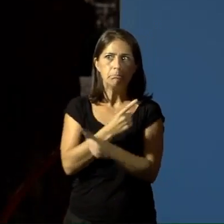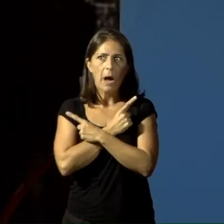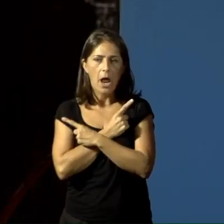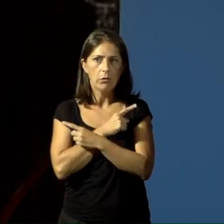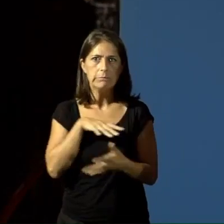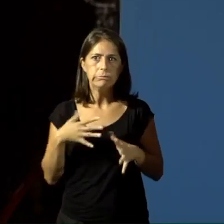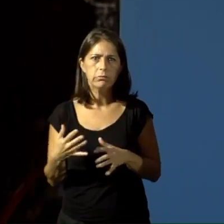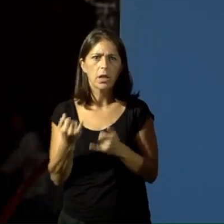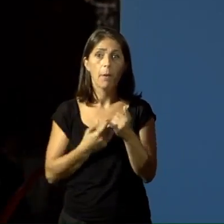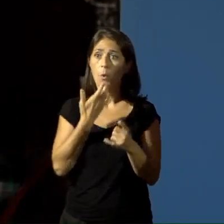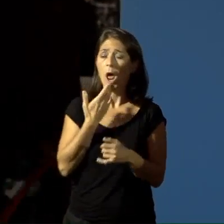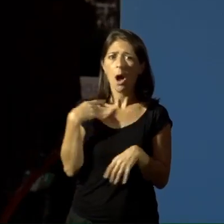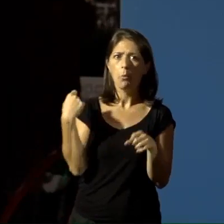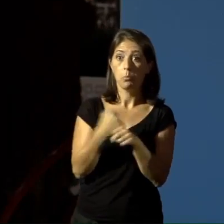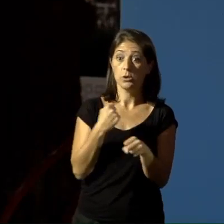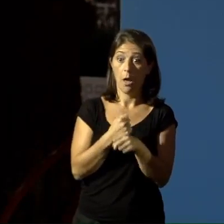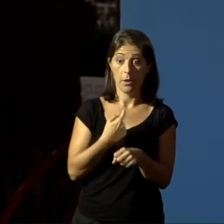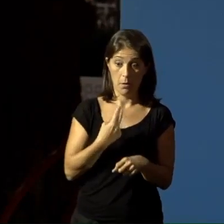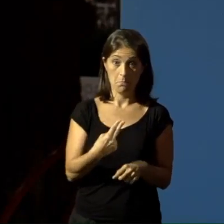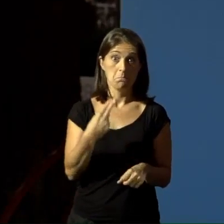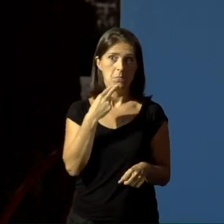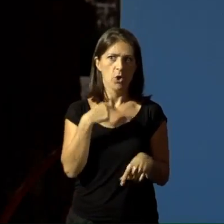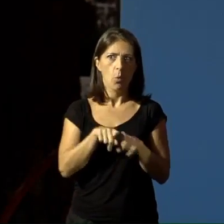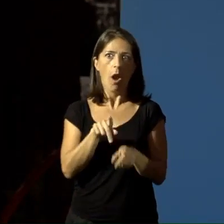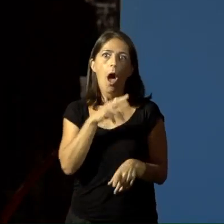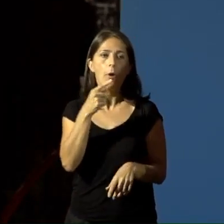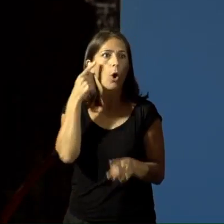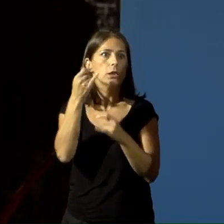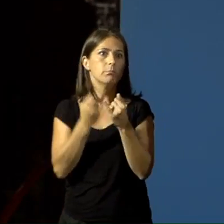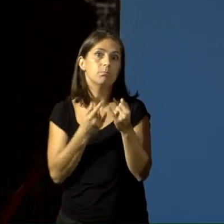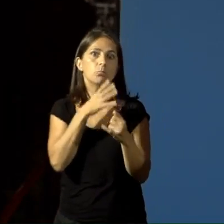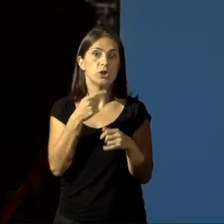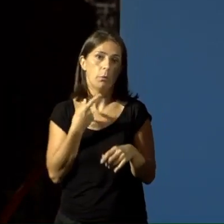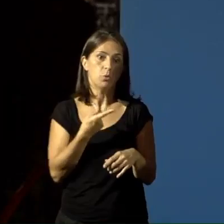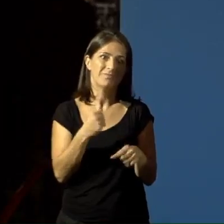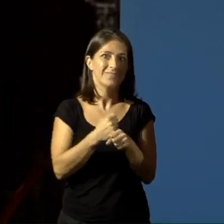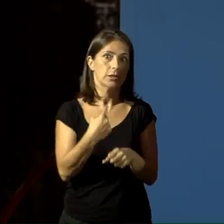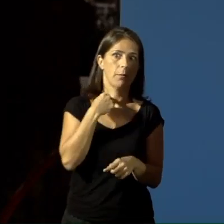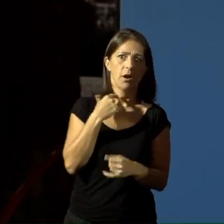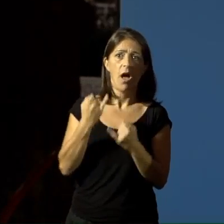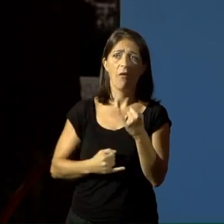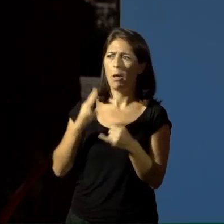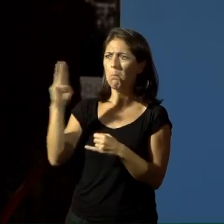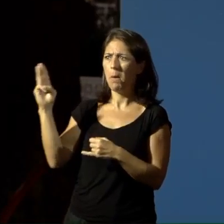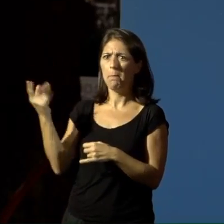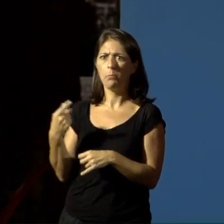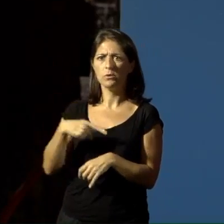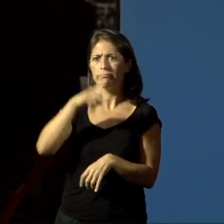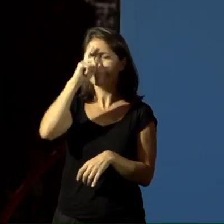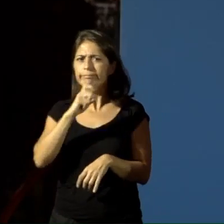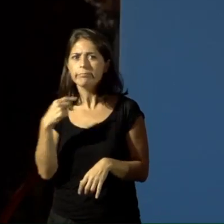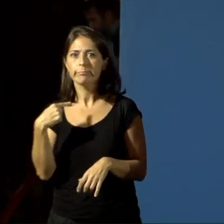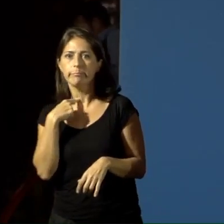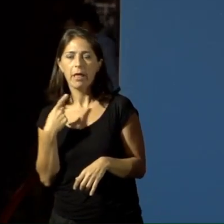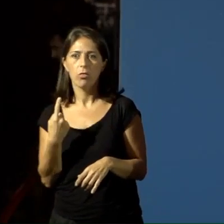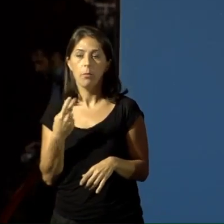ten medo a perder o traballo, quen non traballa ten medo a non atopar nunca traballo. O PP ten medo a lembrar, e a linguaxe